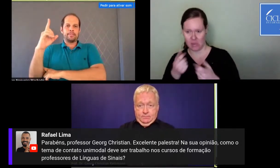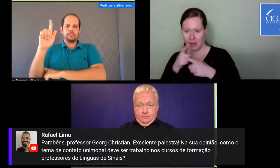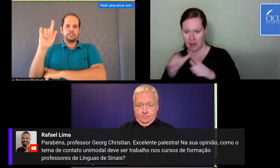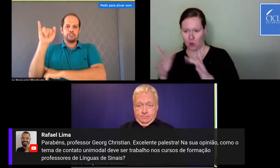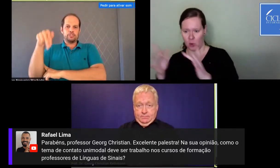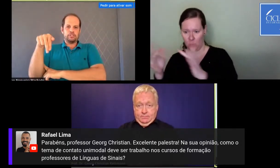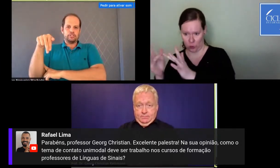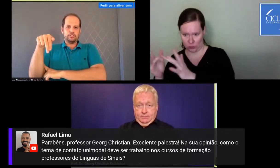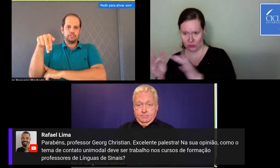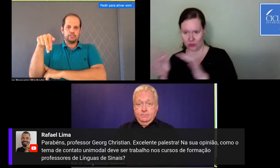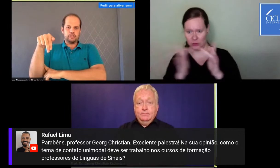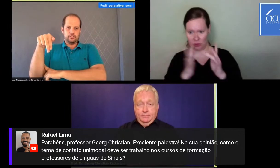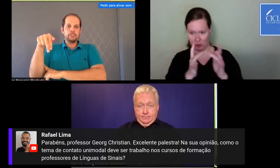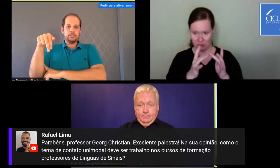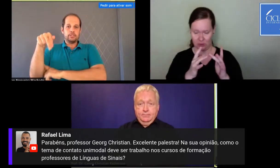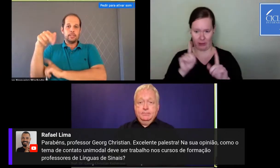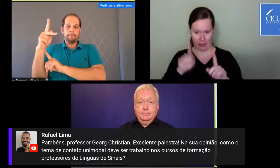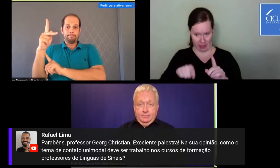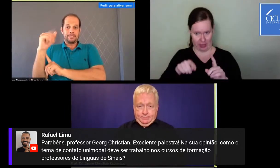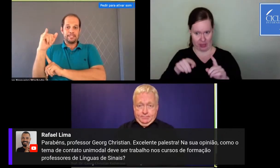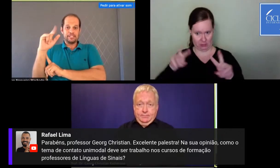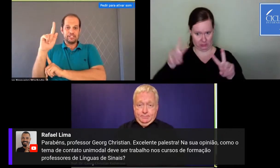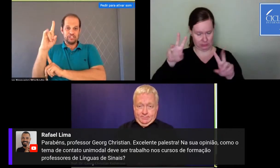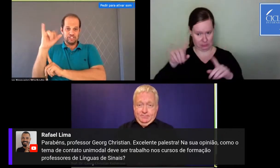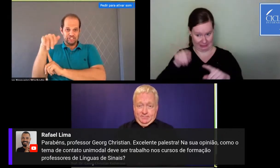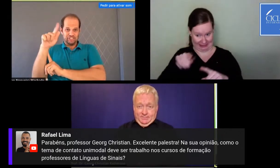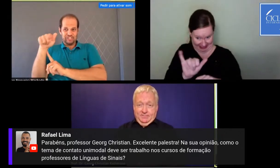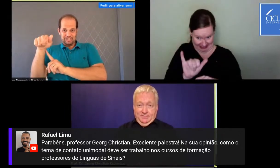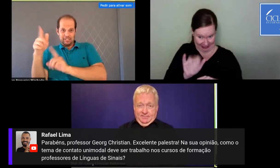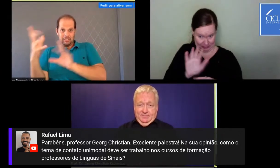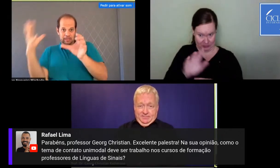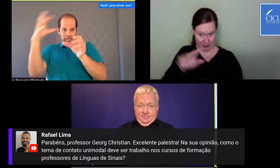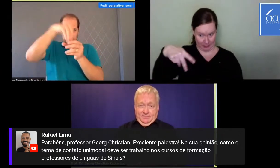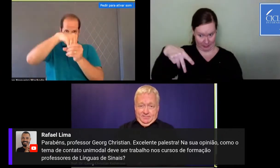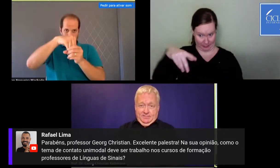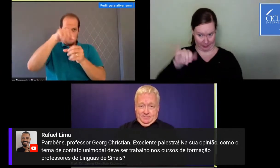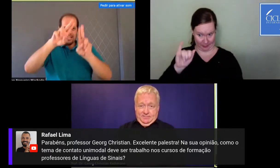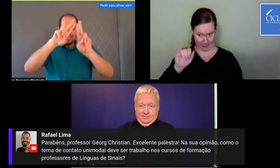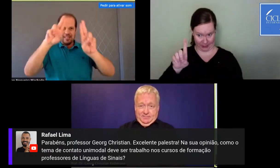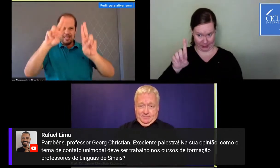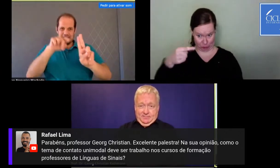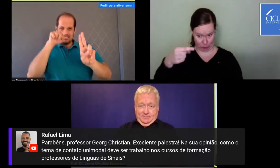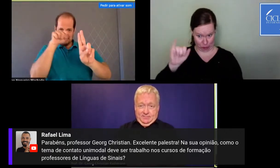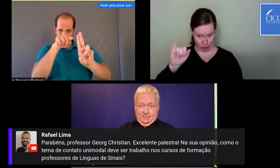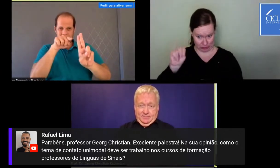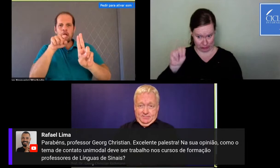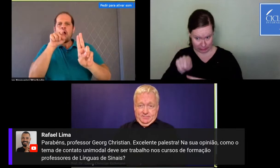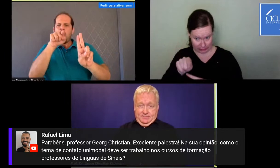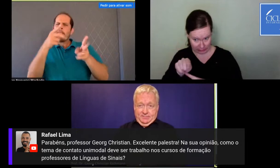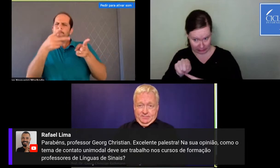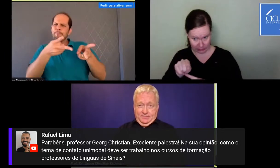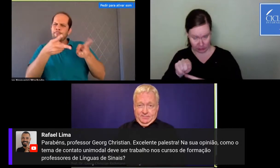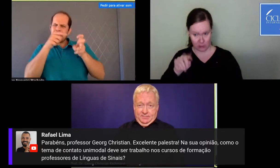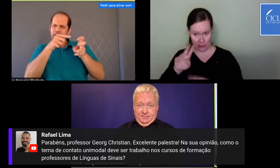Você acha que esse sistema de línguas de sinais internacional, ele tem a ver com a noção de PIDGIN?